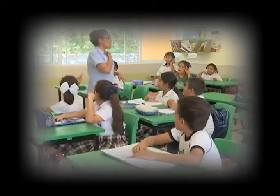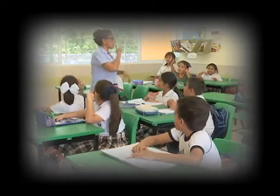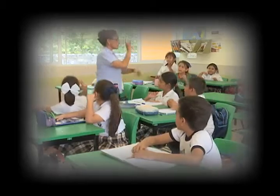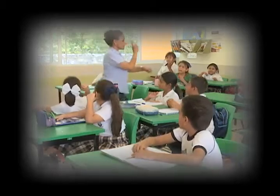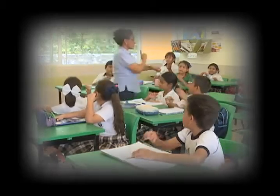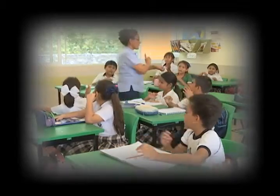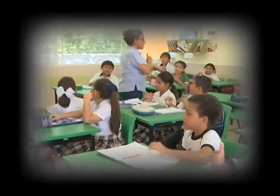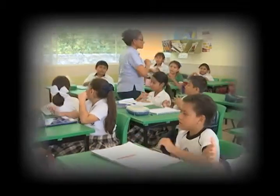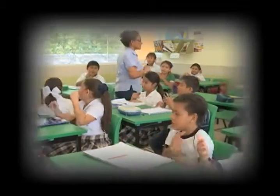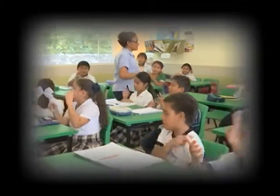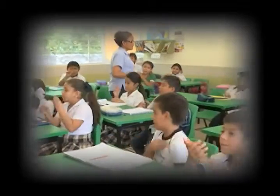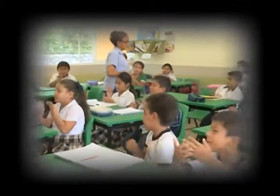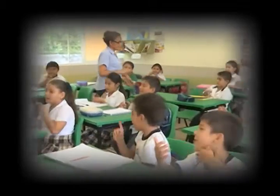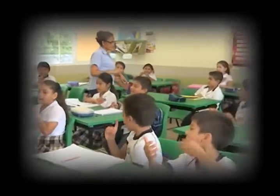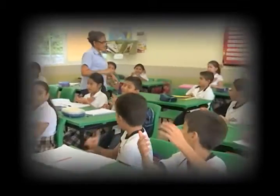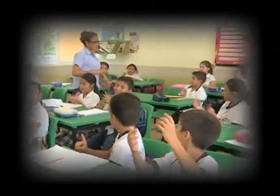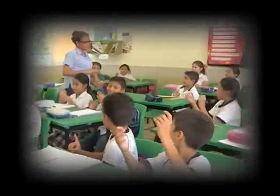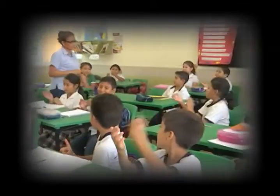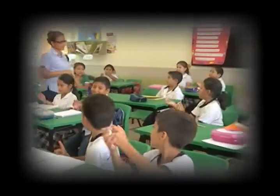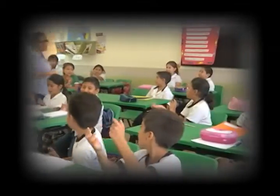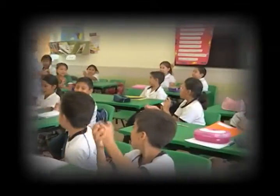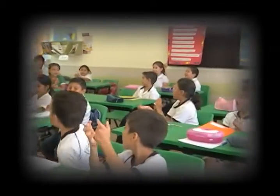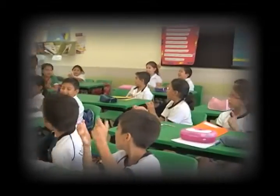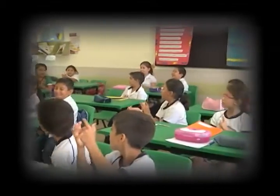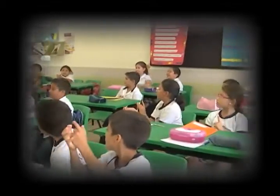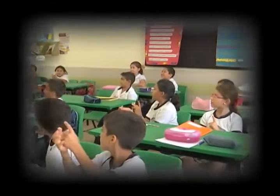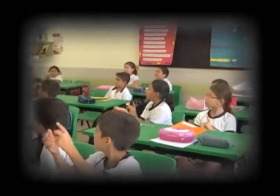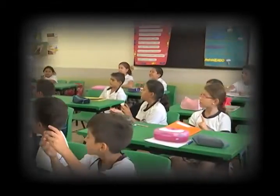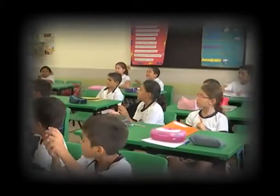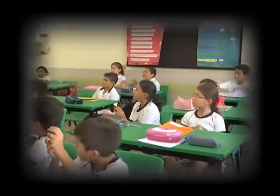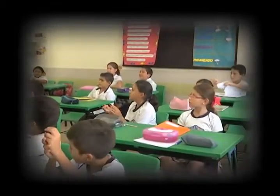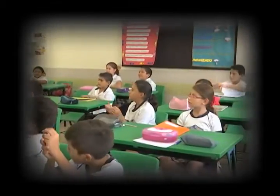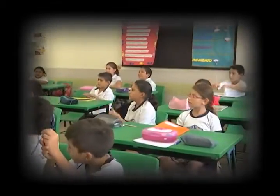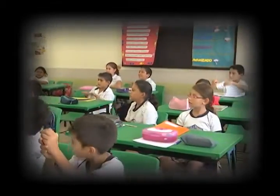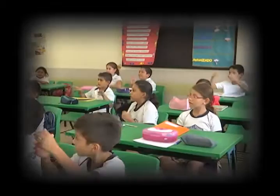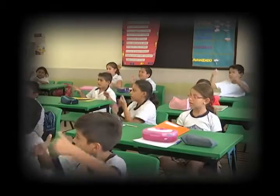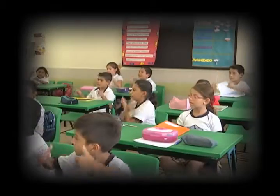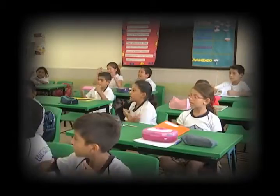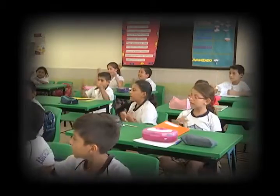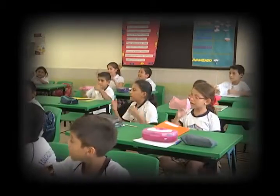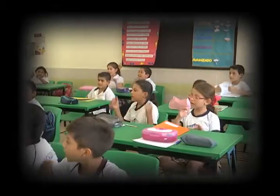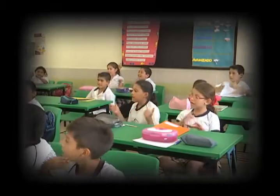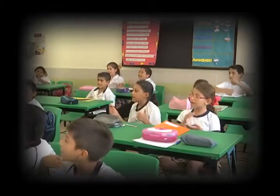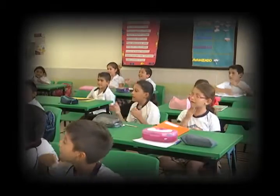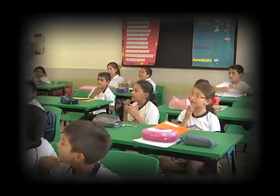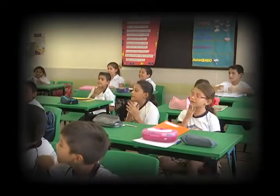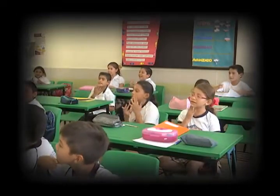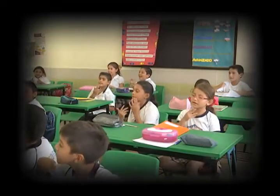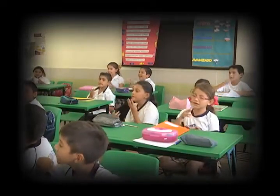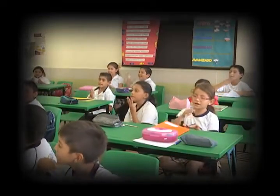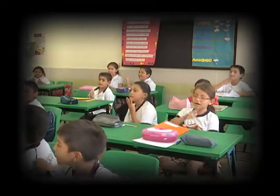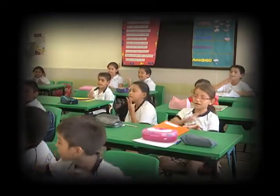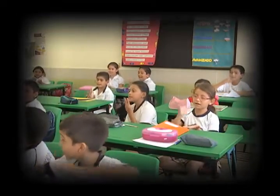Buenos días, buenos días, ¿cómo está? Bien, gracias.